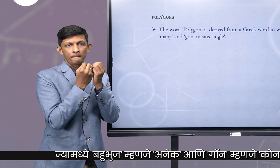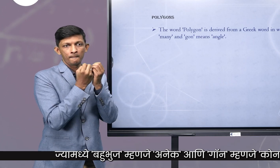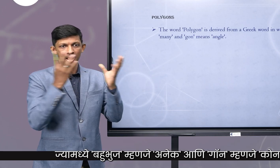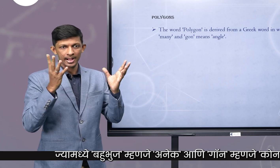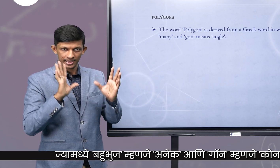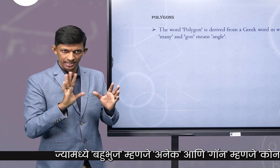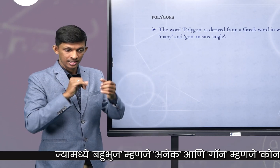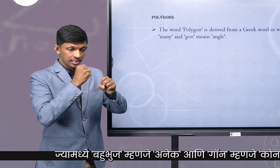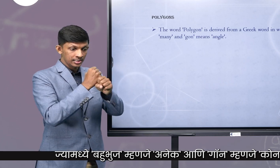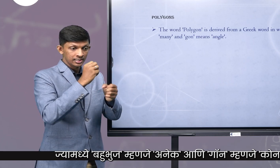कोन असा होतो.